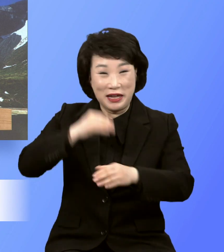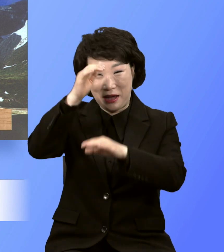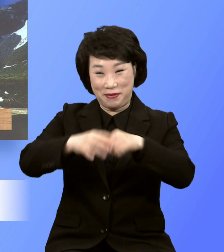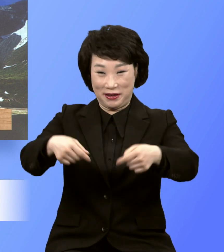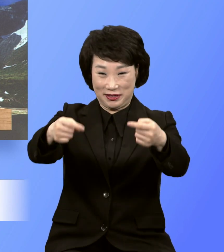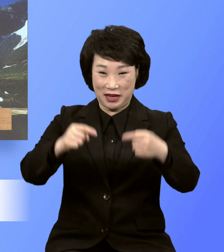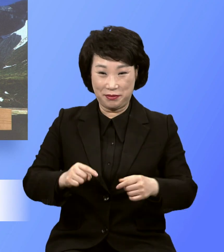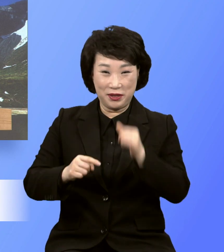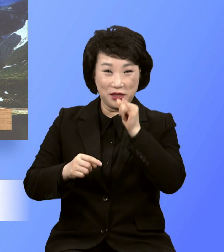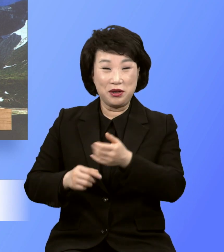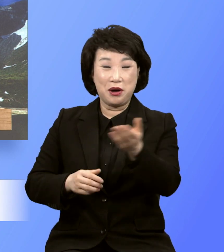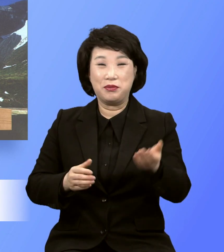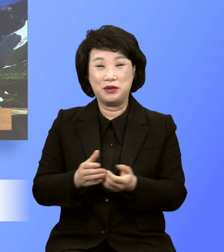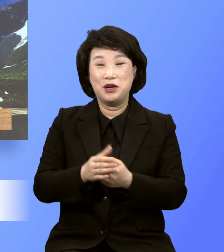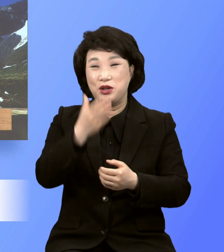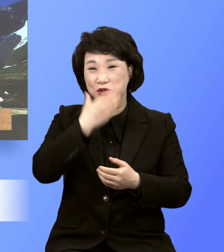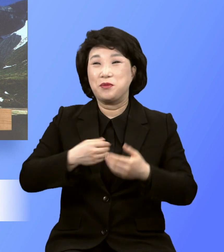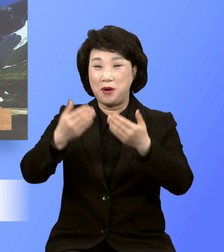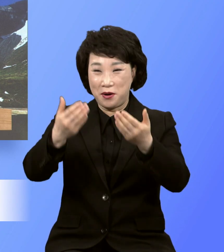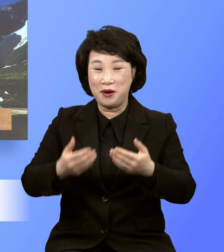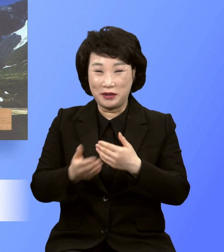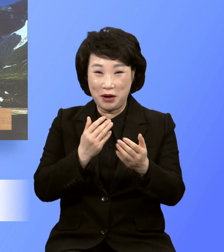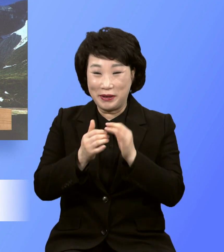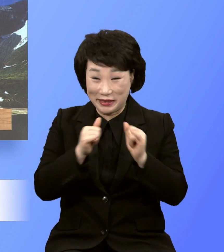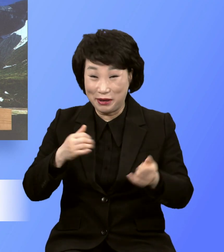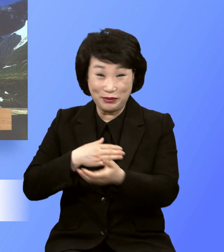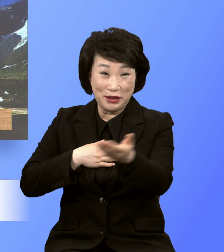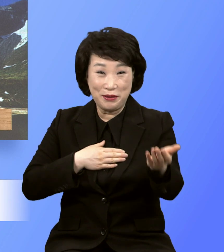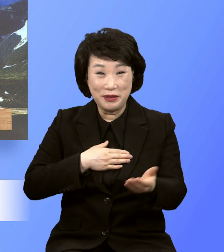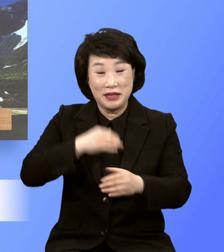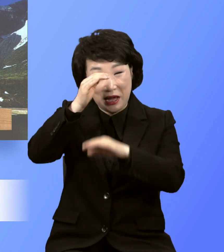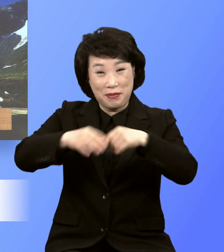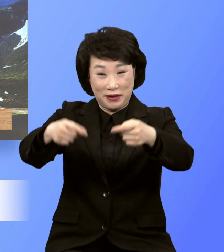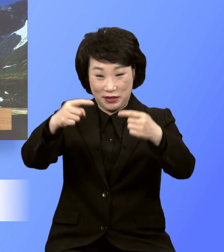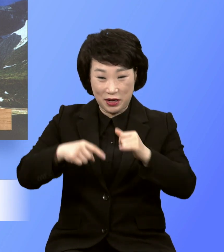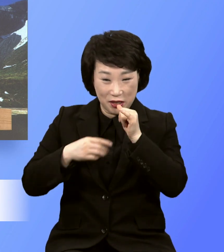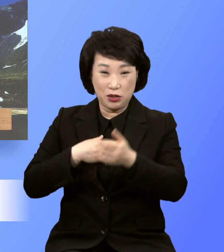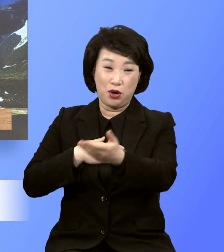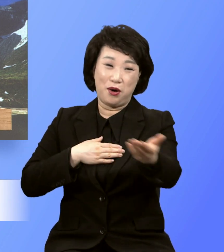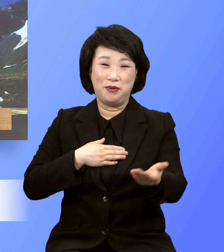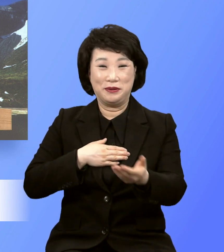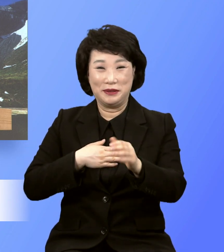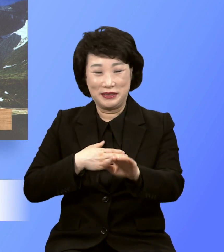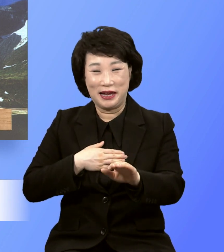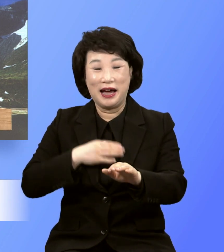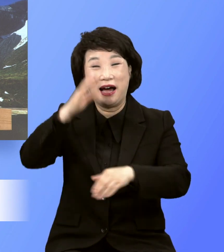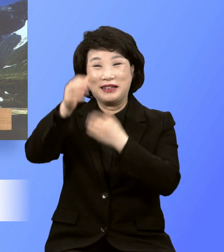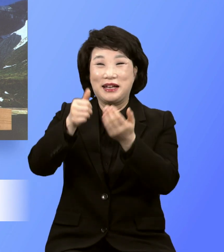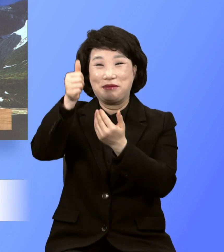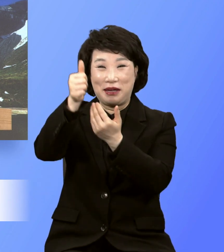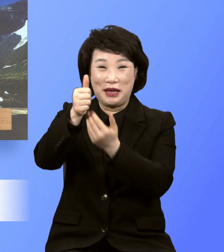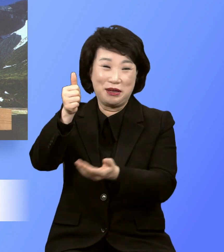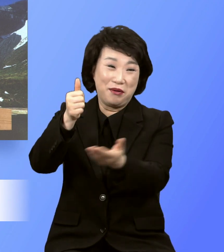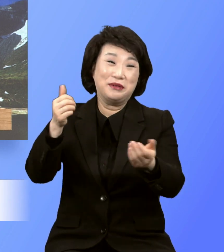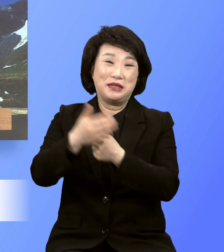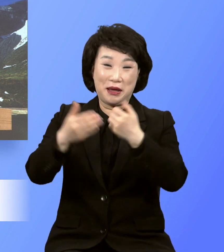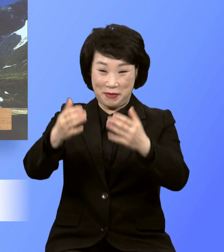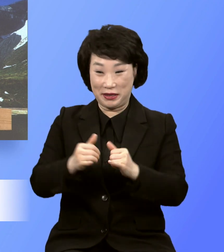있고 받은 자가 여기 와 있으니 여러분은 참으로 하나님 앞에